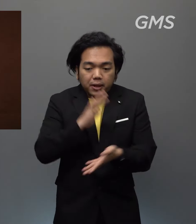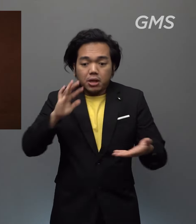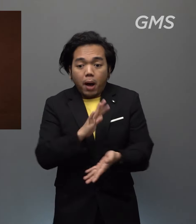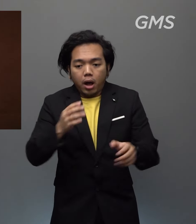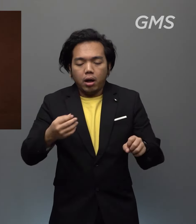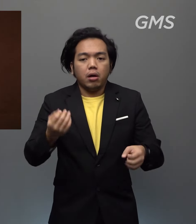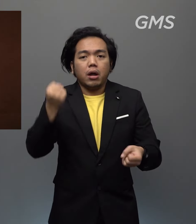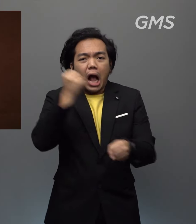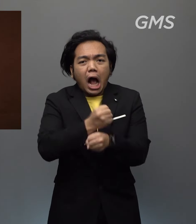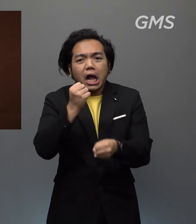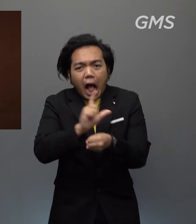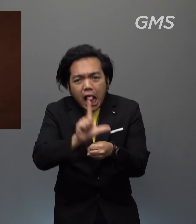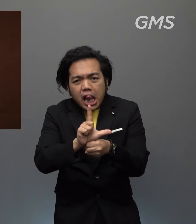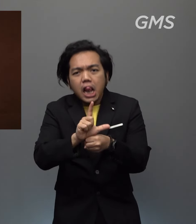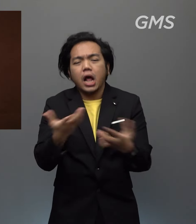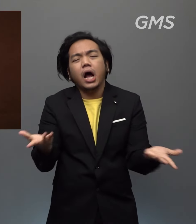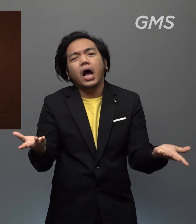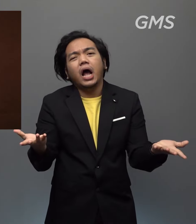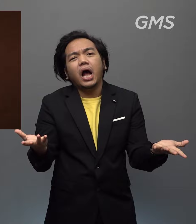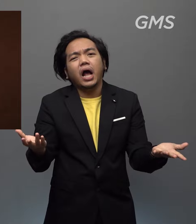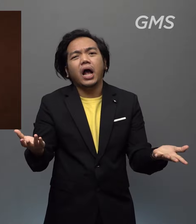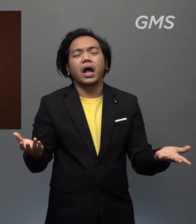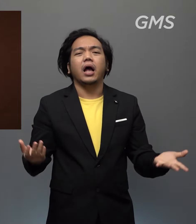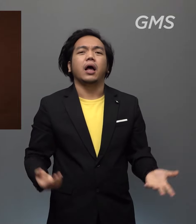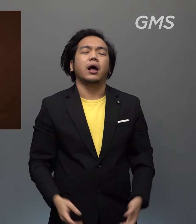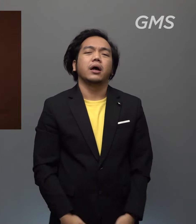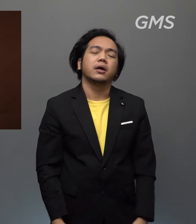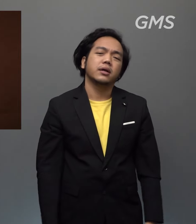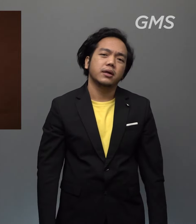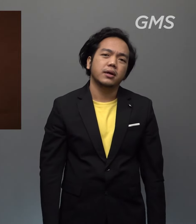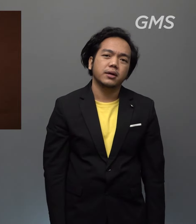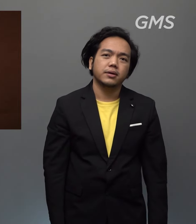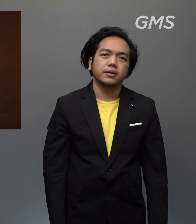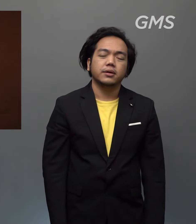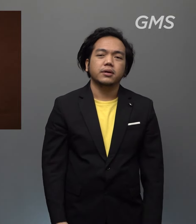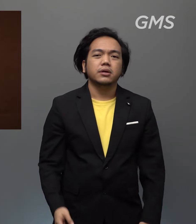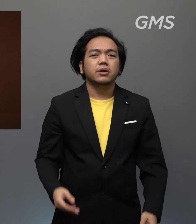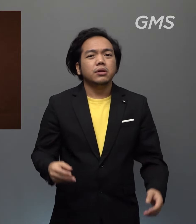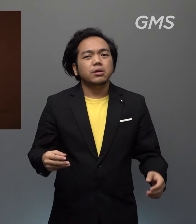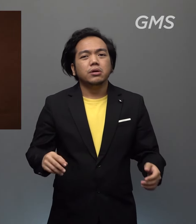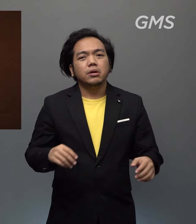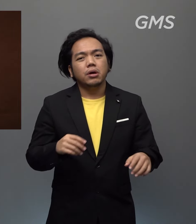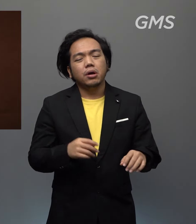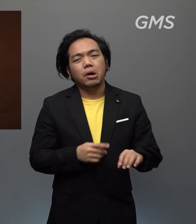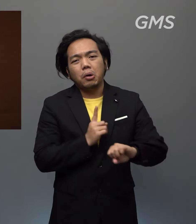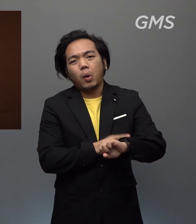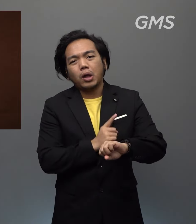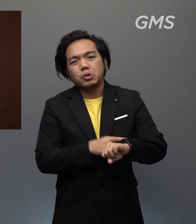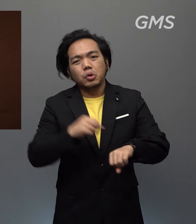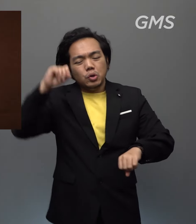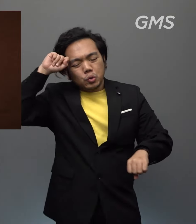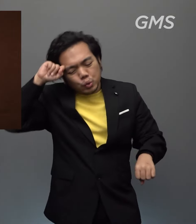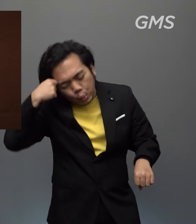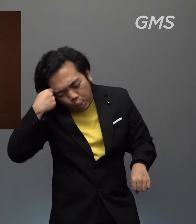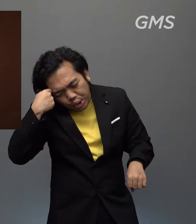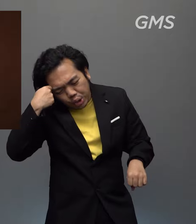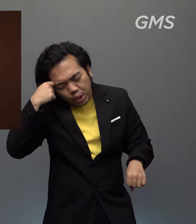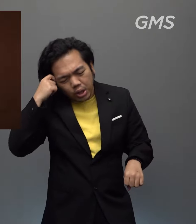ini plannya gak jalan seperti yang kita harapkan karena kondisinya, karena situasinya. Lalu bisa jadi